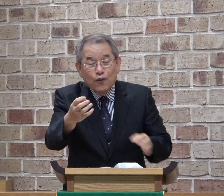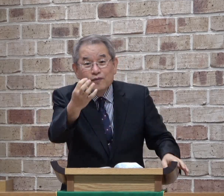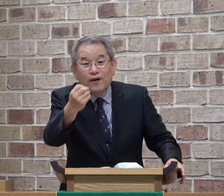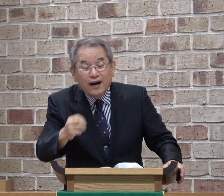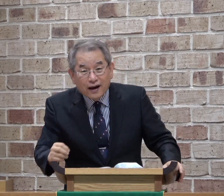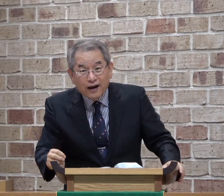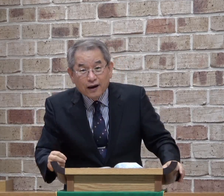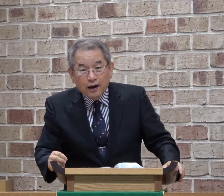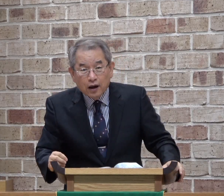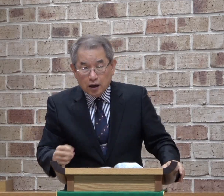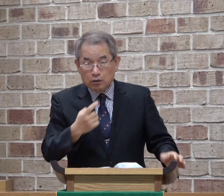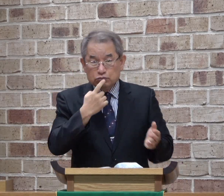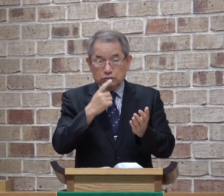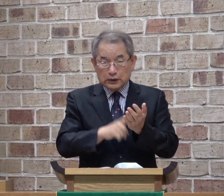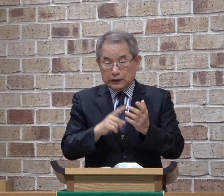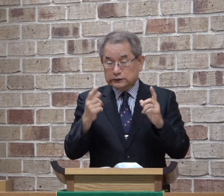나가 있는 돈을 회수해야 되기 때문입니다.